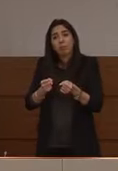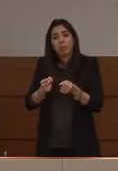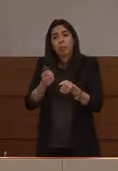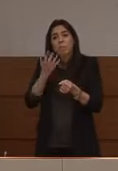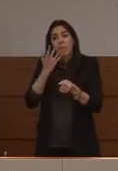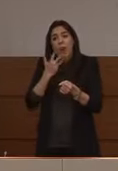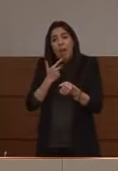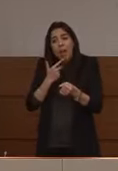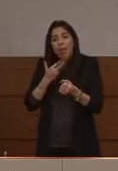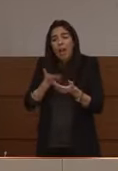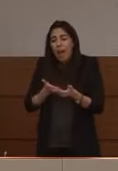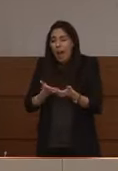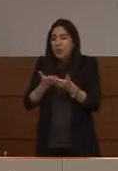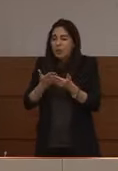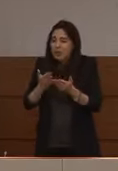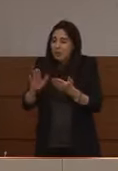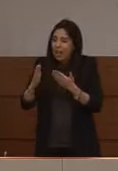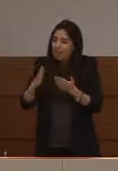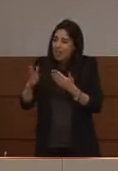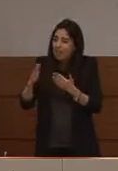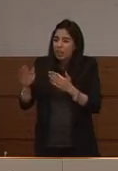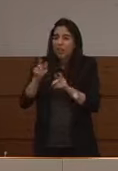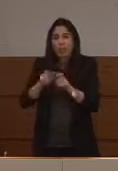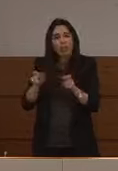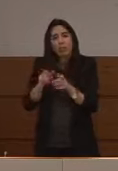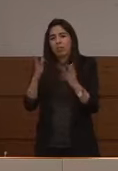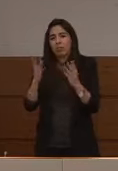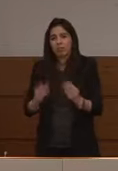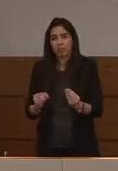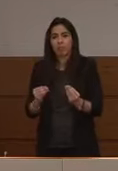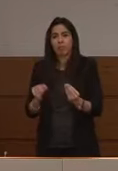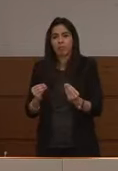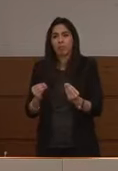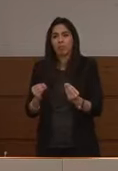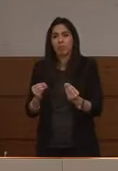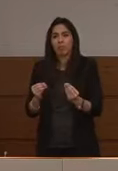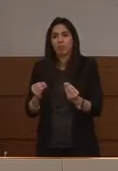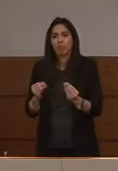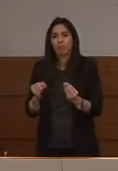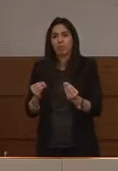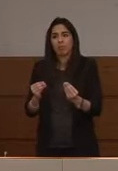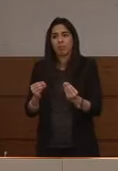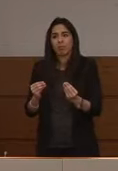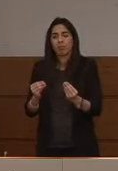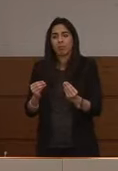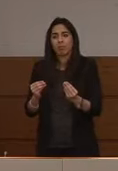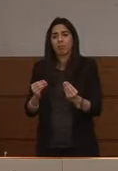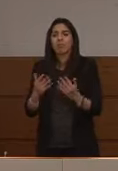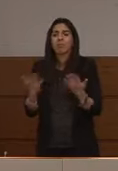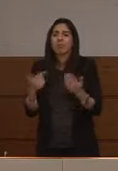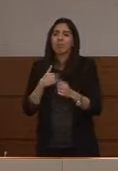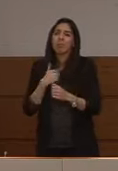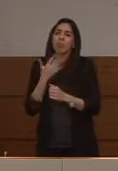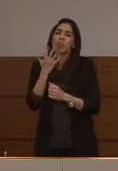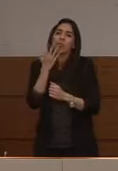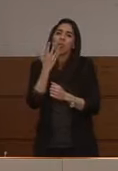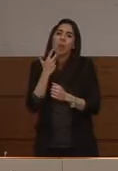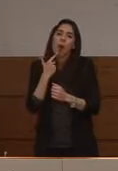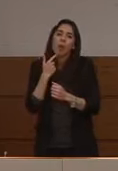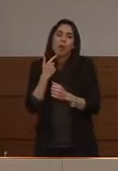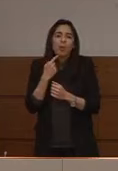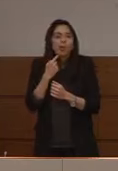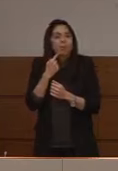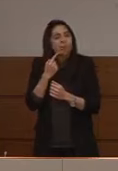salvare quanti più malati possibili a loro certo di interpretare il pensiero di tutti